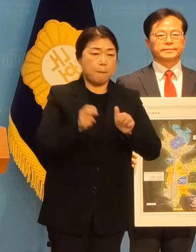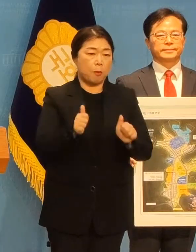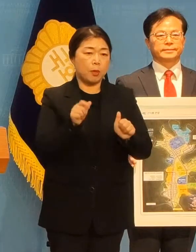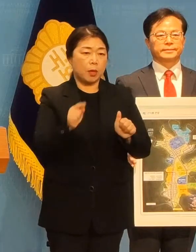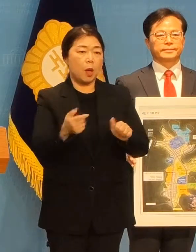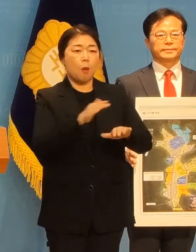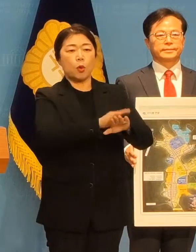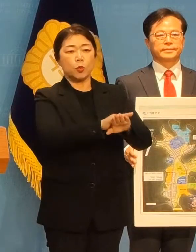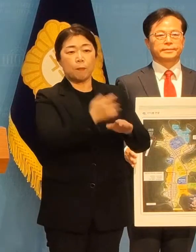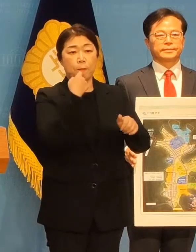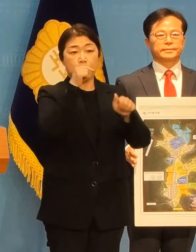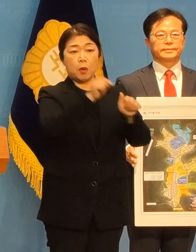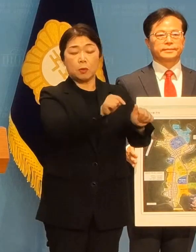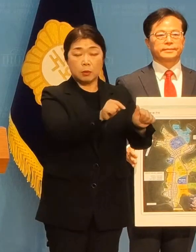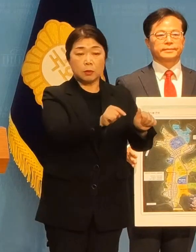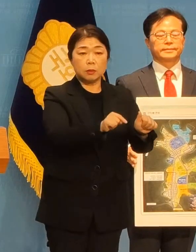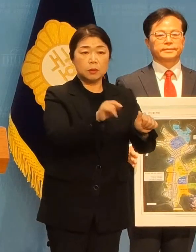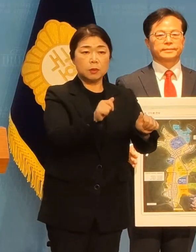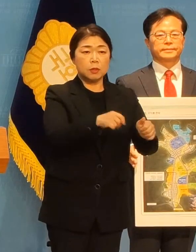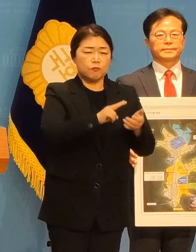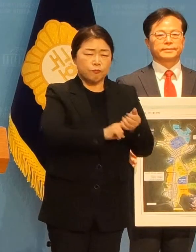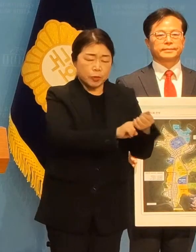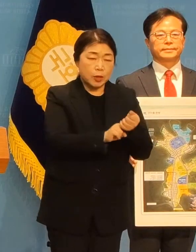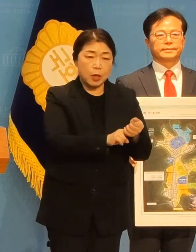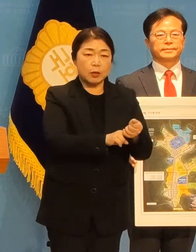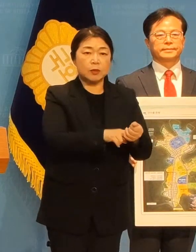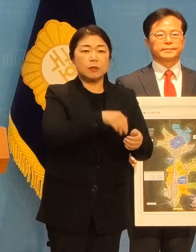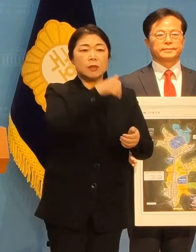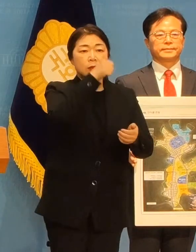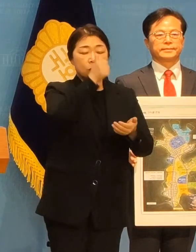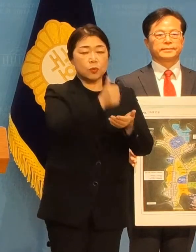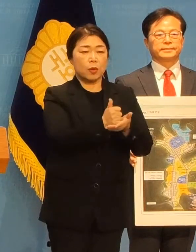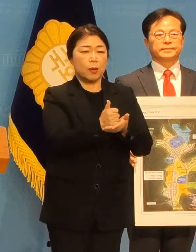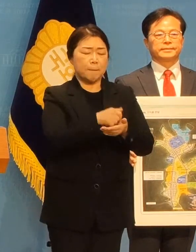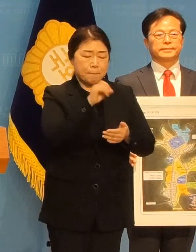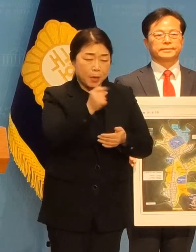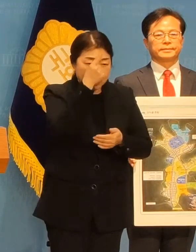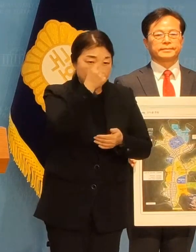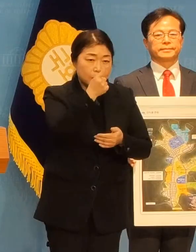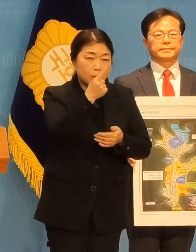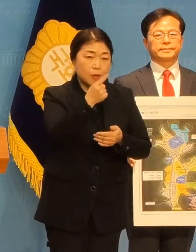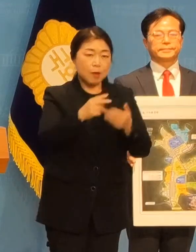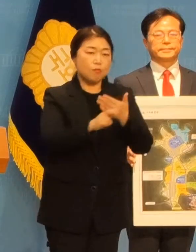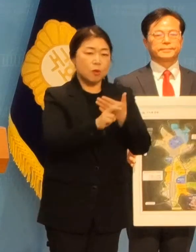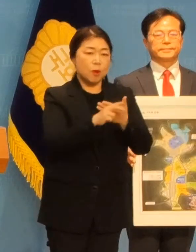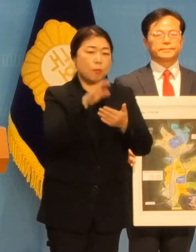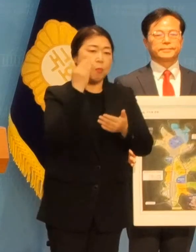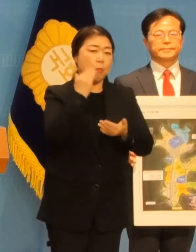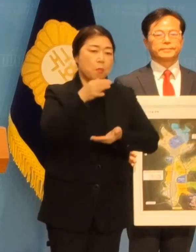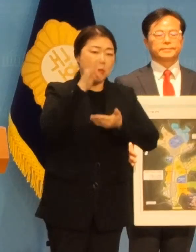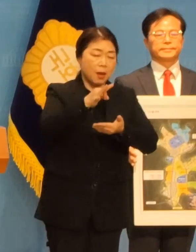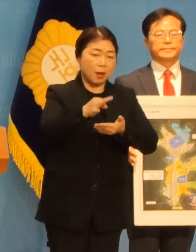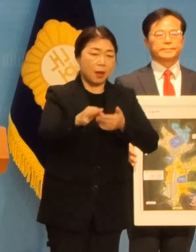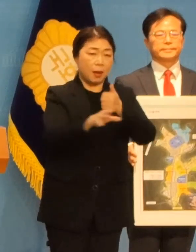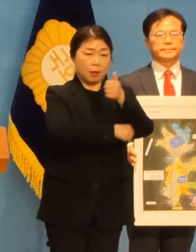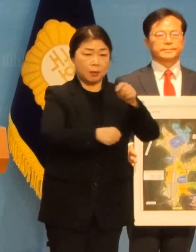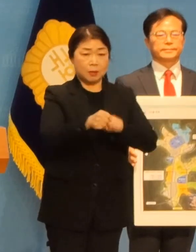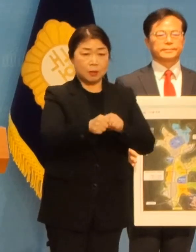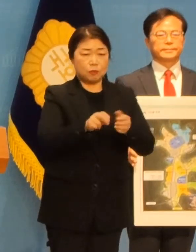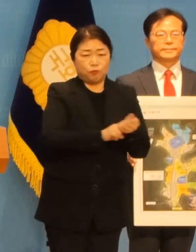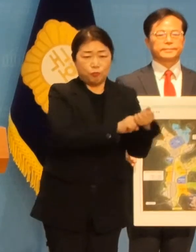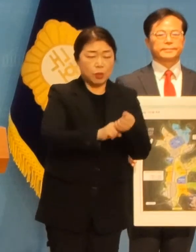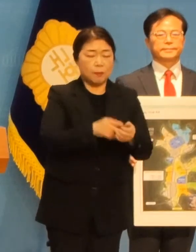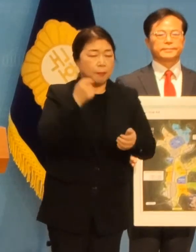통해 대장동 범죄자들이 숨기려는 범죄 수익을 먼저 묶을 수 있도록 한 장치도 넣었습니다.